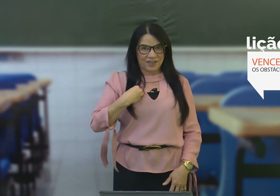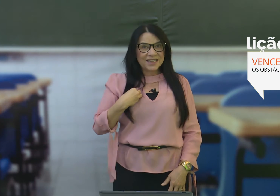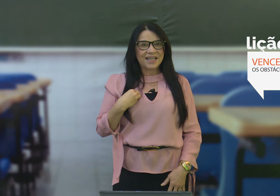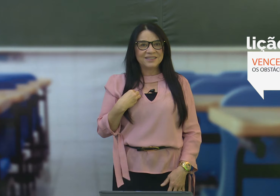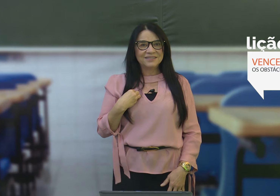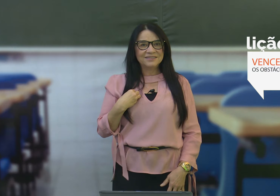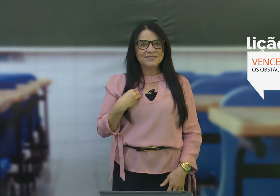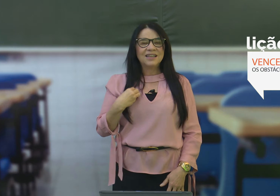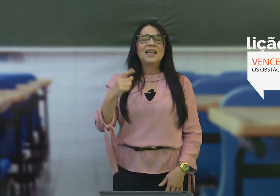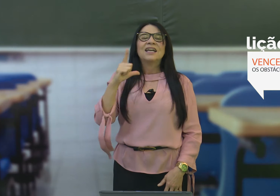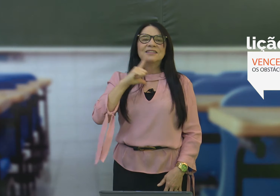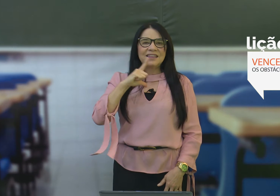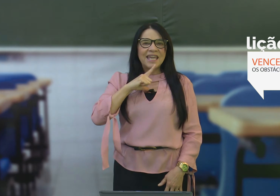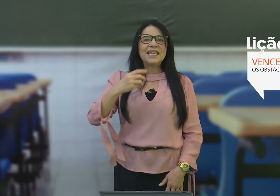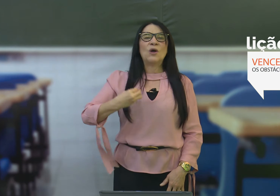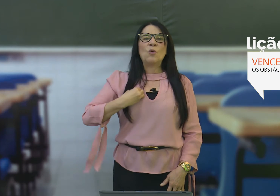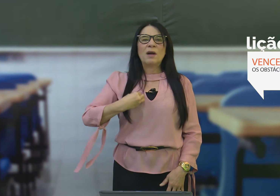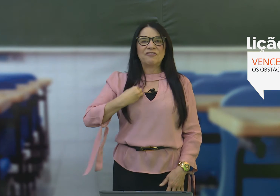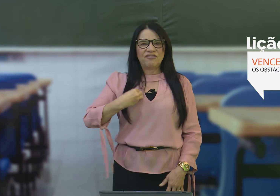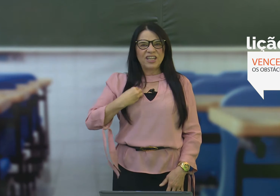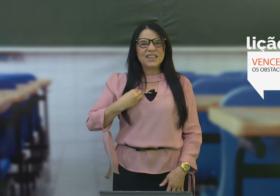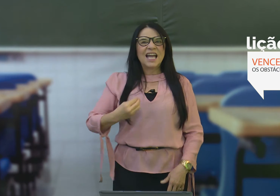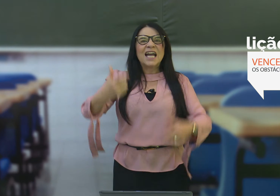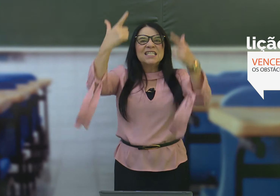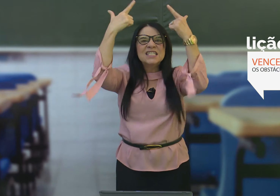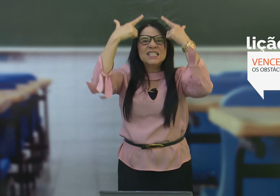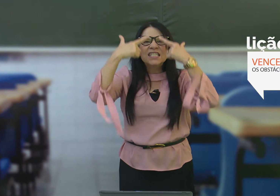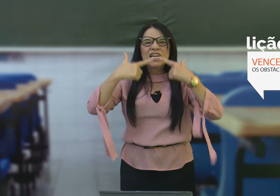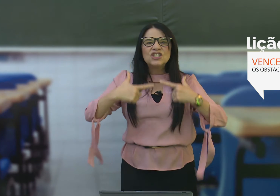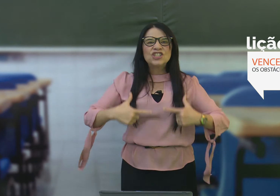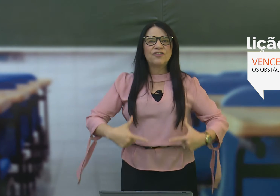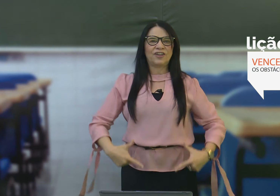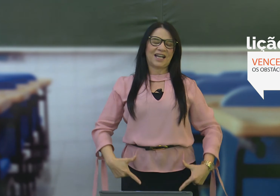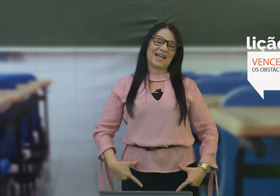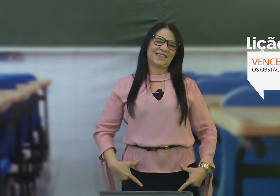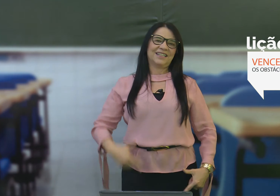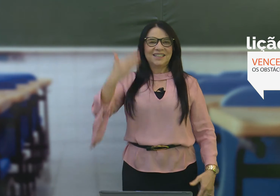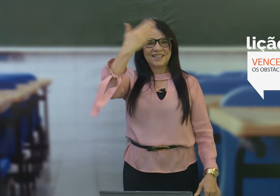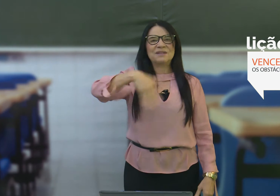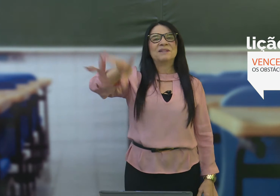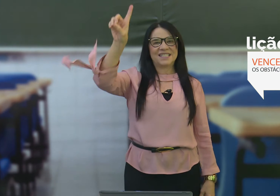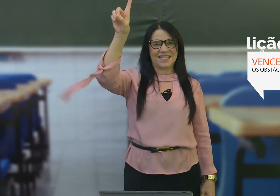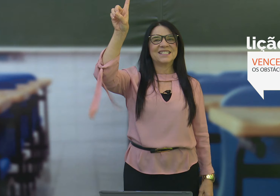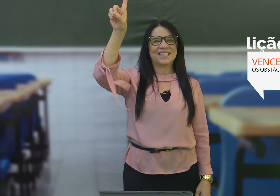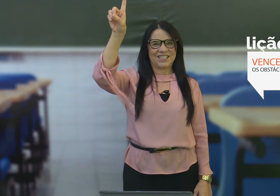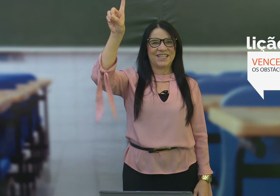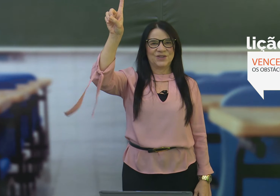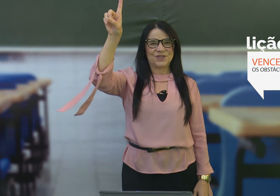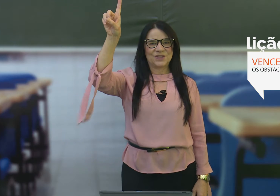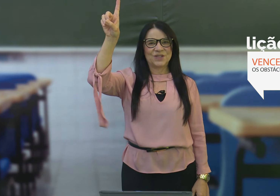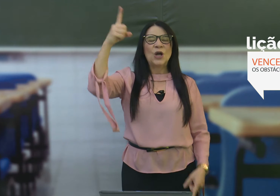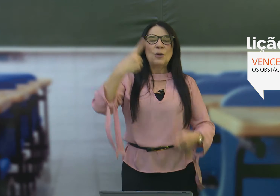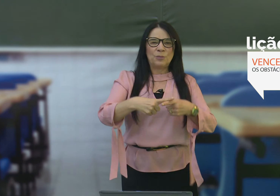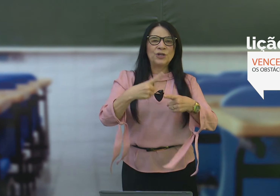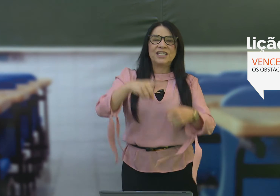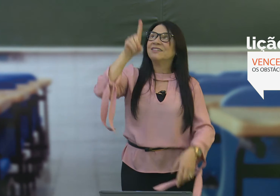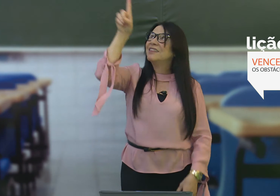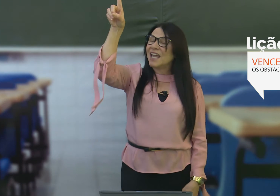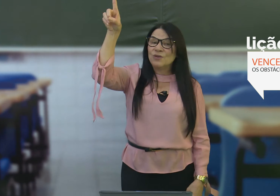vida? Tenha uma vida santificada na presença de Deus, porque